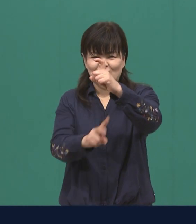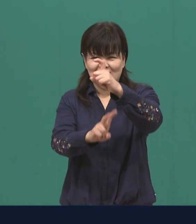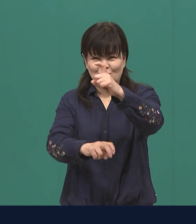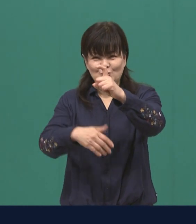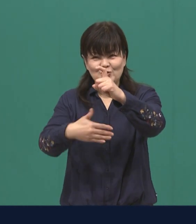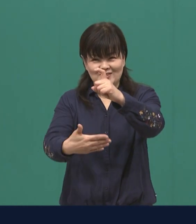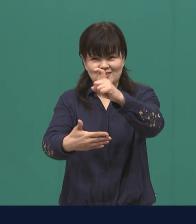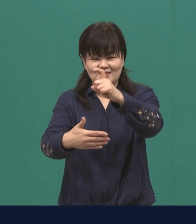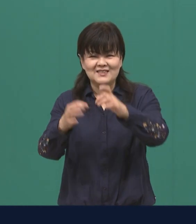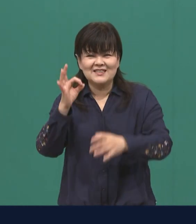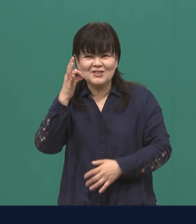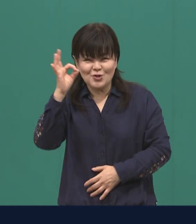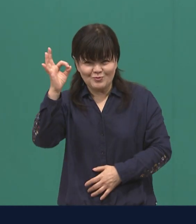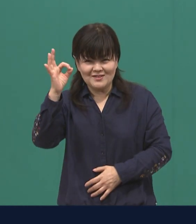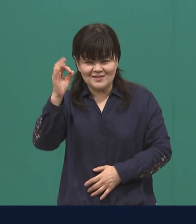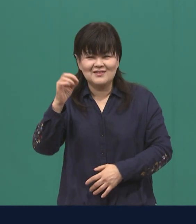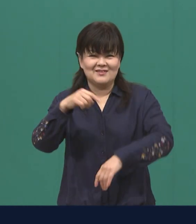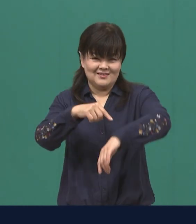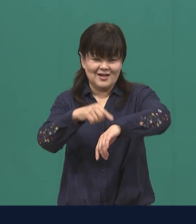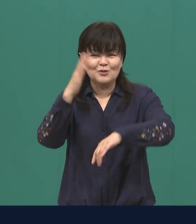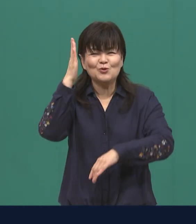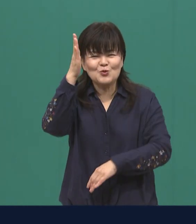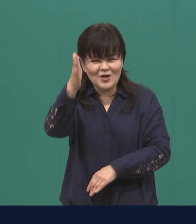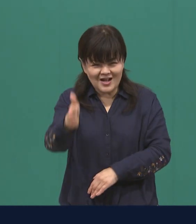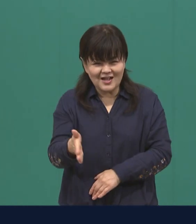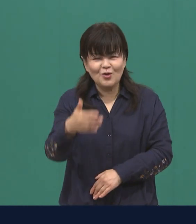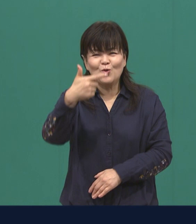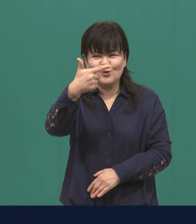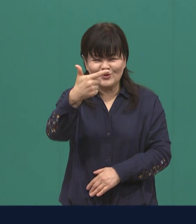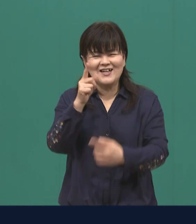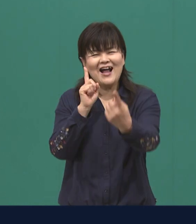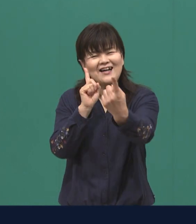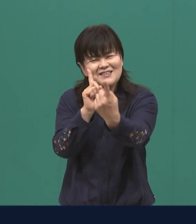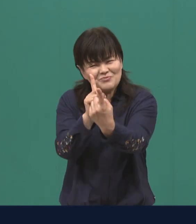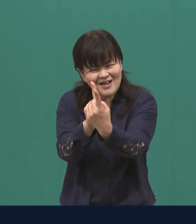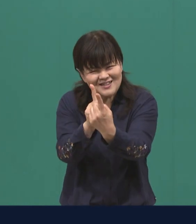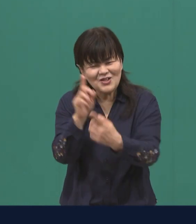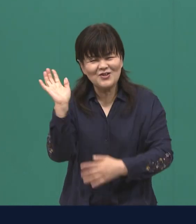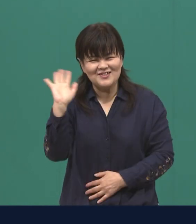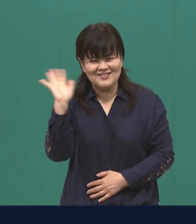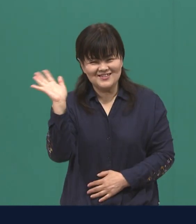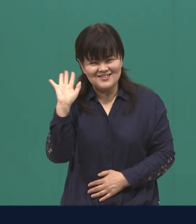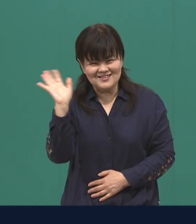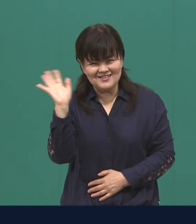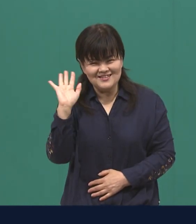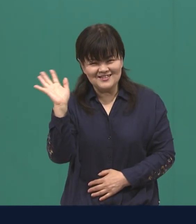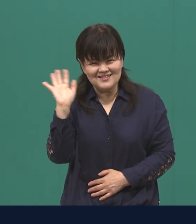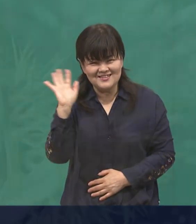次回10月29日金曜日夕方6時にお会いしましょう。